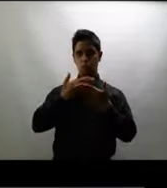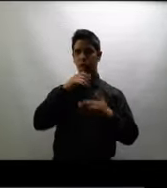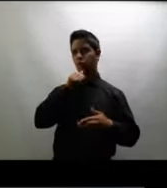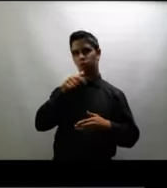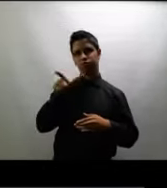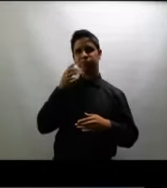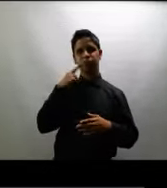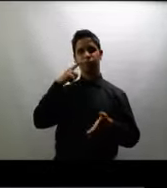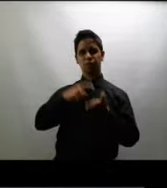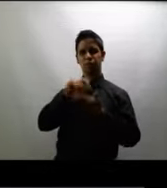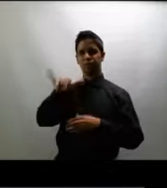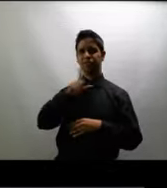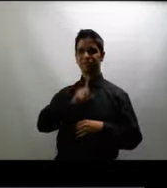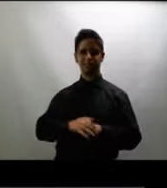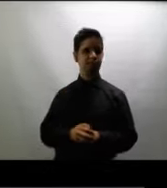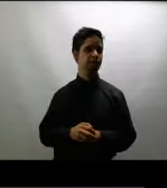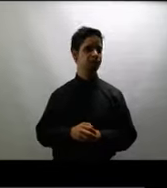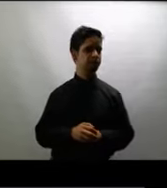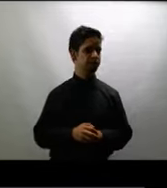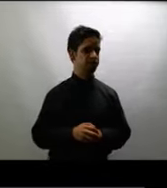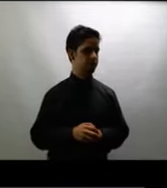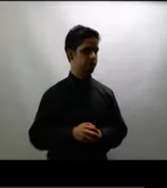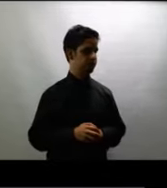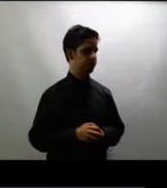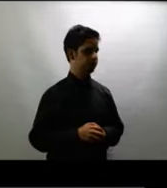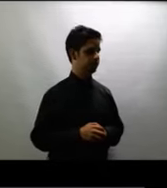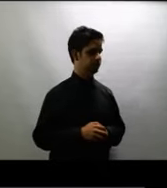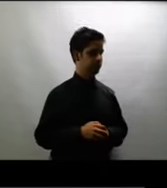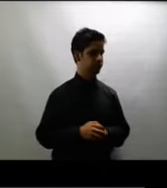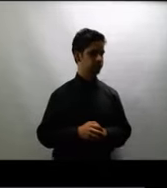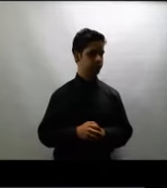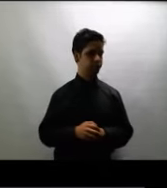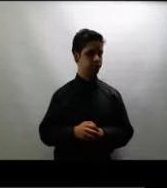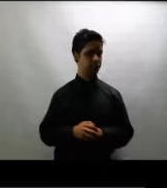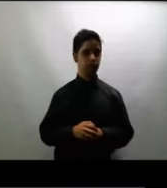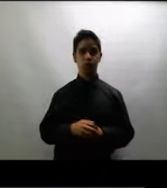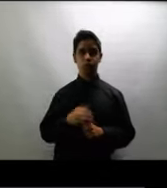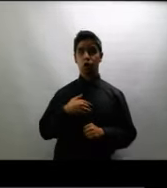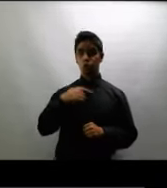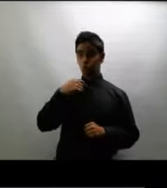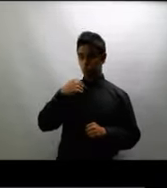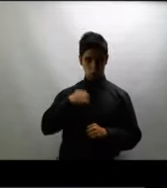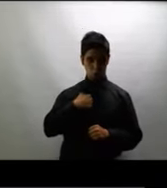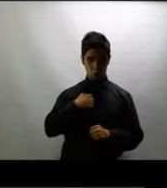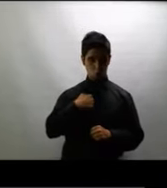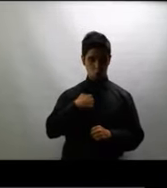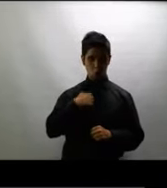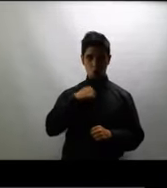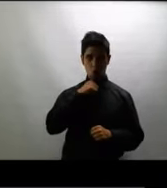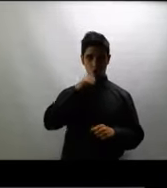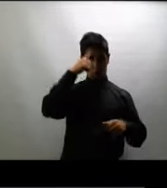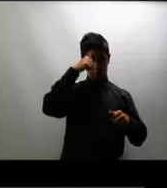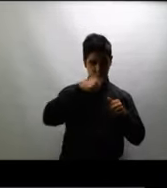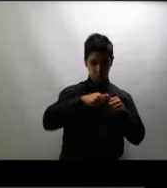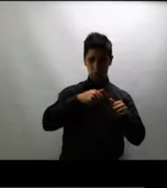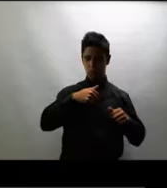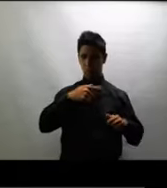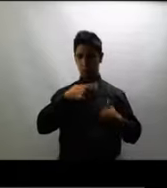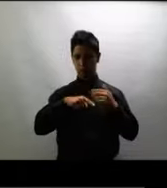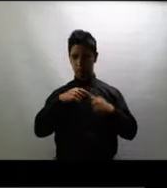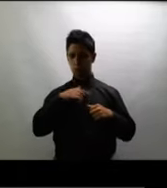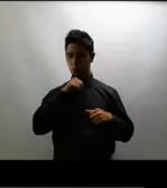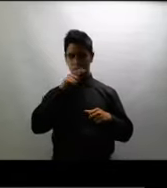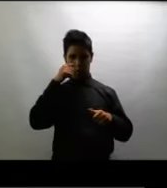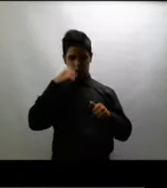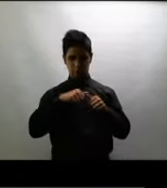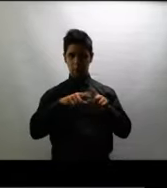hacer algo. Recuerda que la no era buena. Yo no me acuerdo de que me acuerdo, pero por si ¿cómo? Tú te acuerdas, yo te creo. Ay, Dios mío. Está bien.